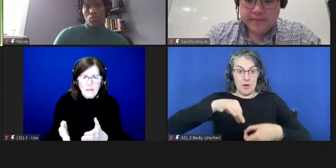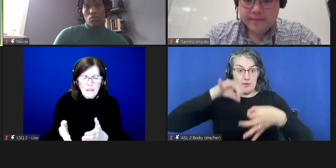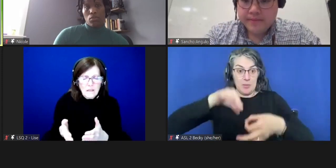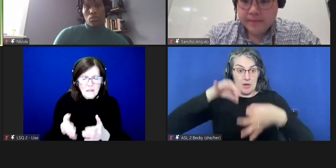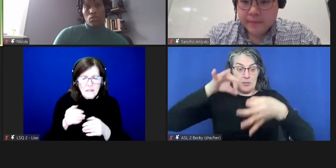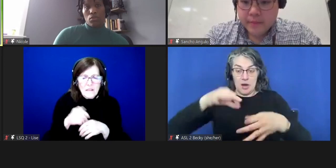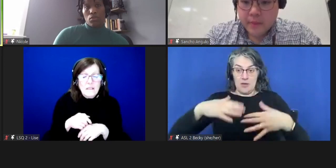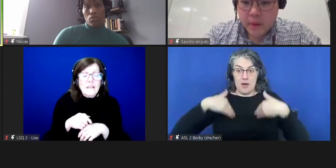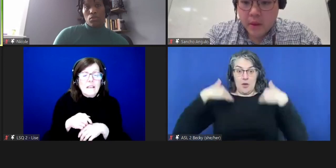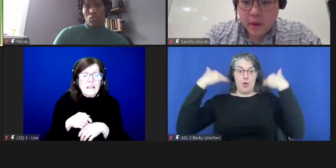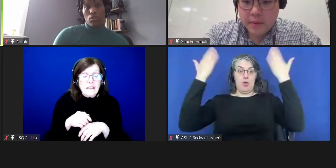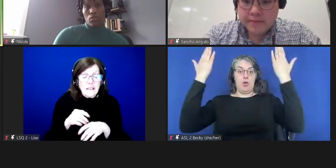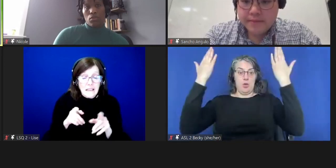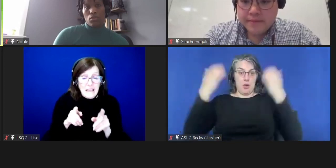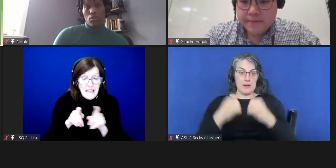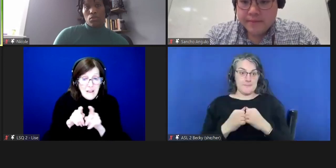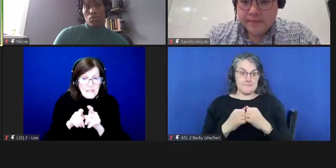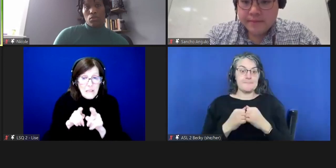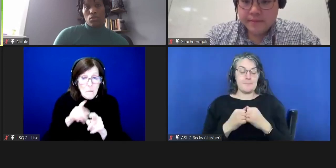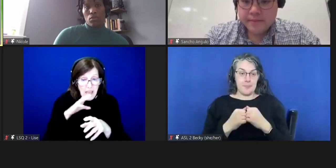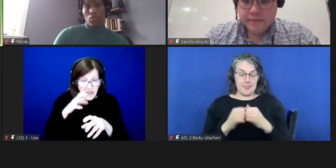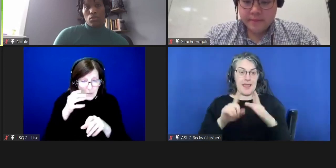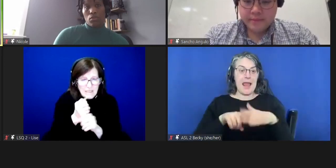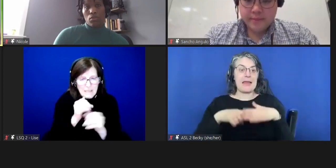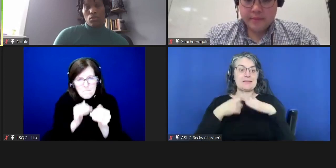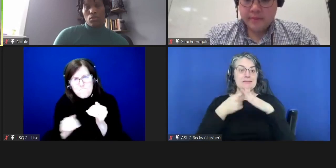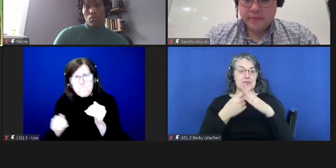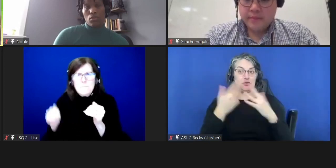et accomplie sur le plan académique comme je le souhaitais.